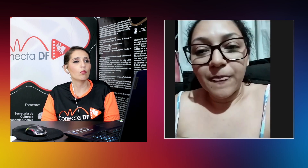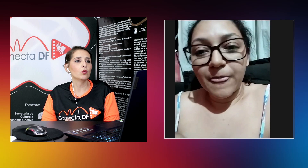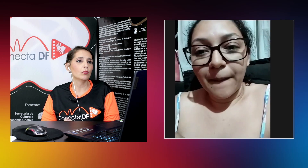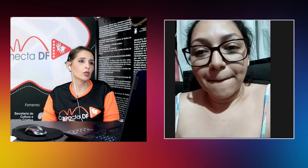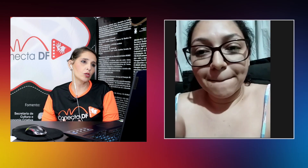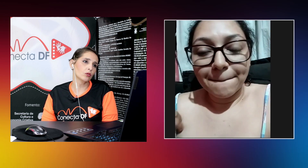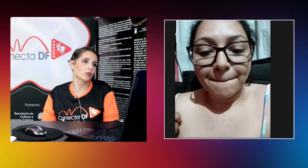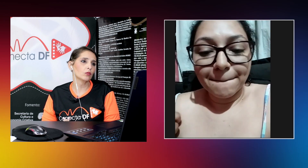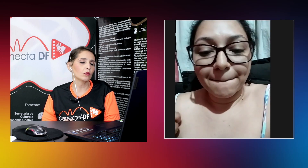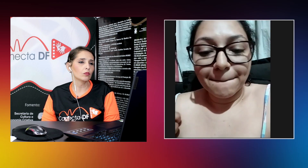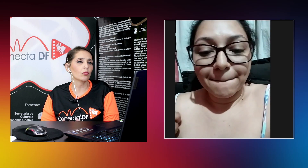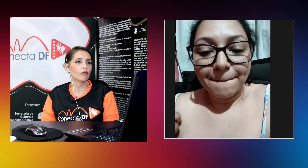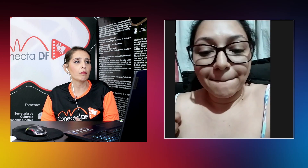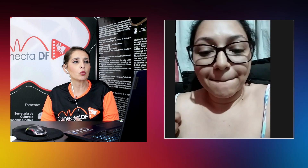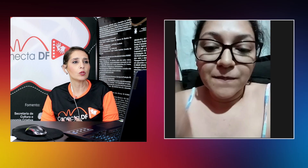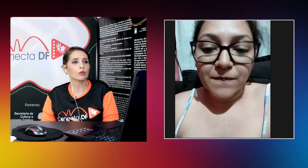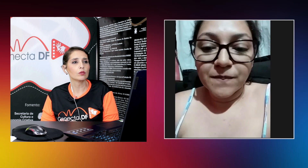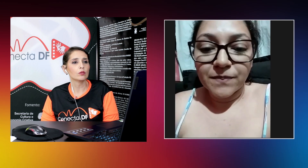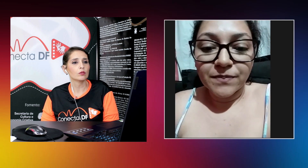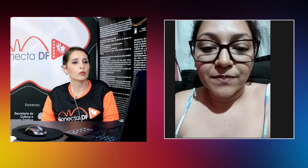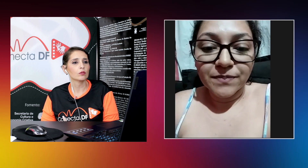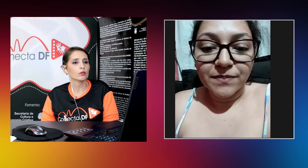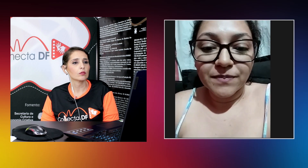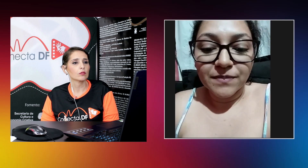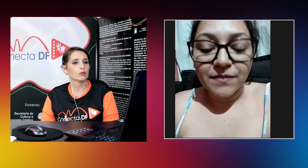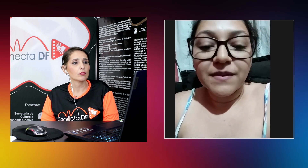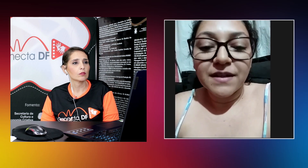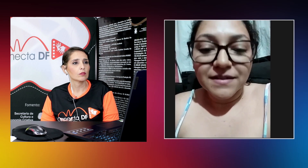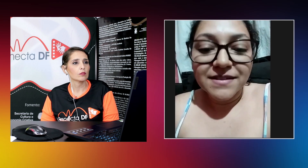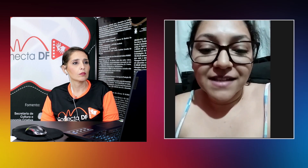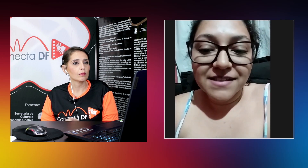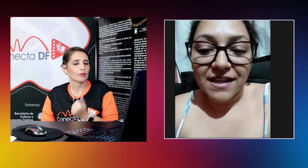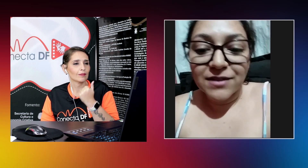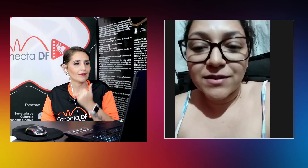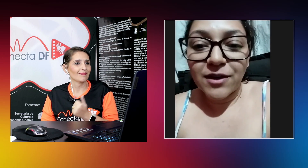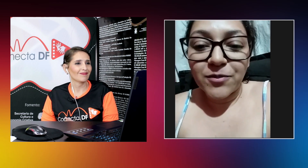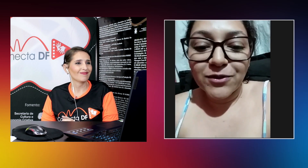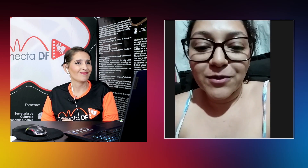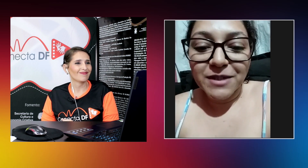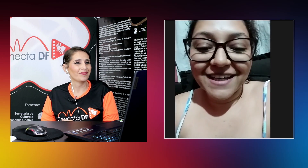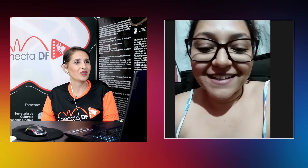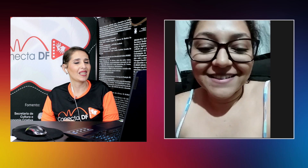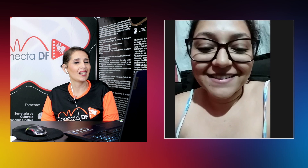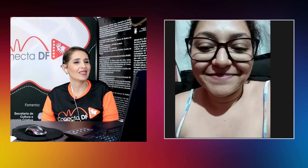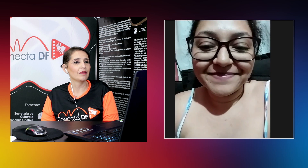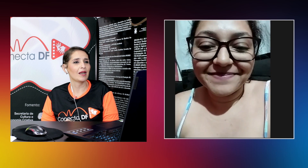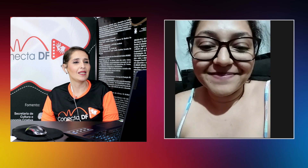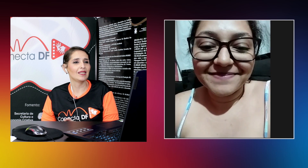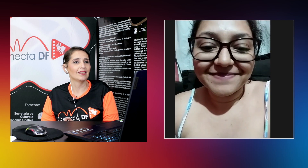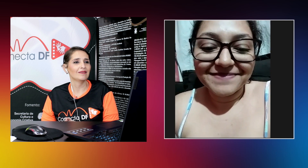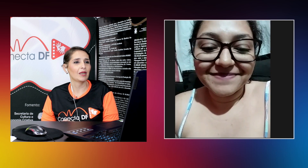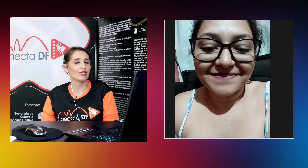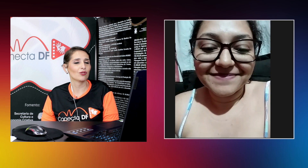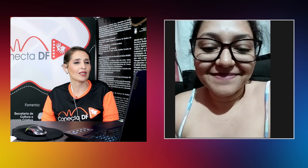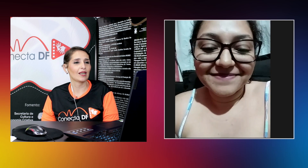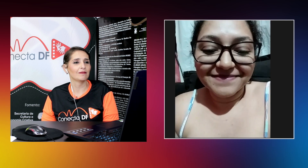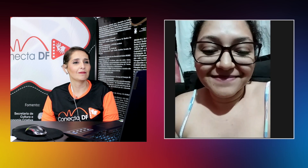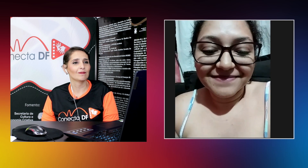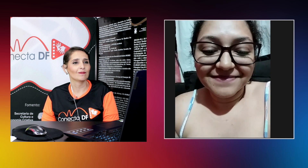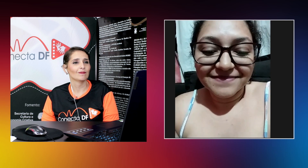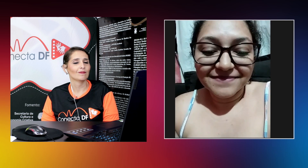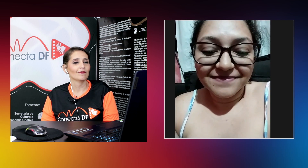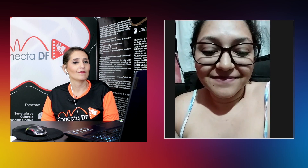muito comum, a gente não vê muito. tá certo. Então, muito obrigada. Por nada. Maria